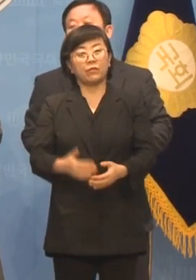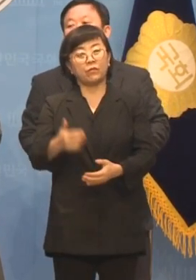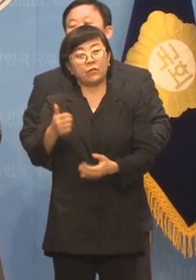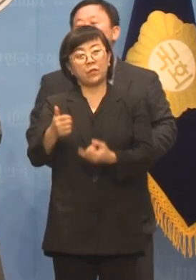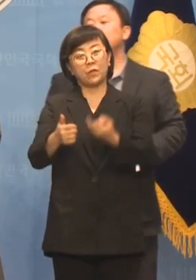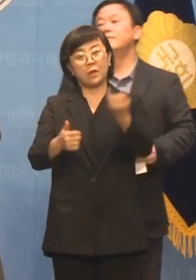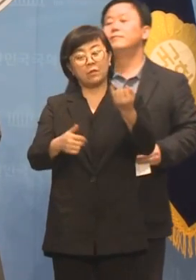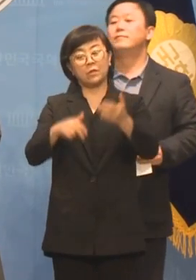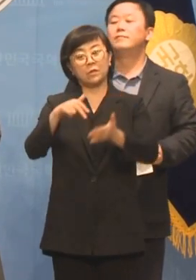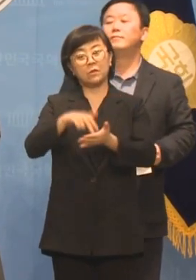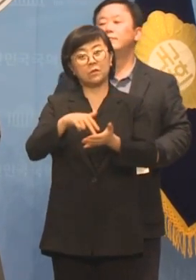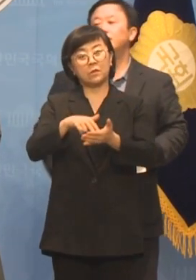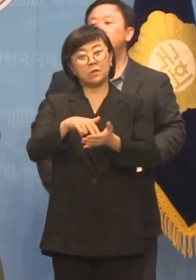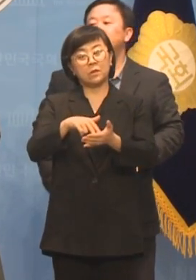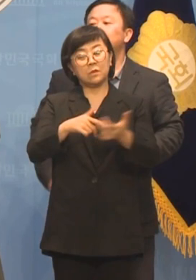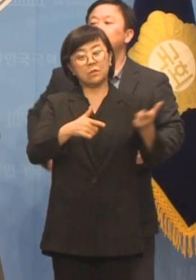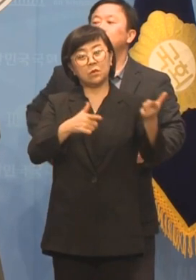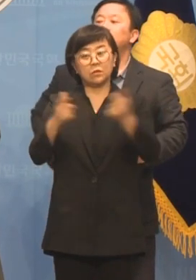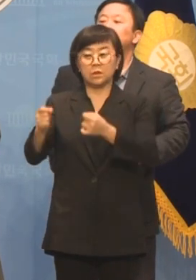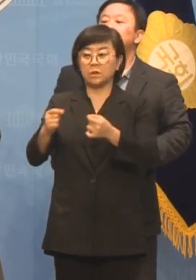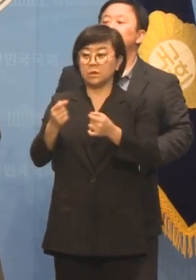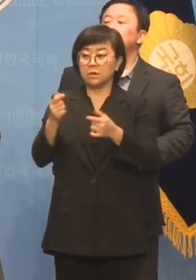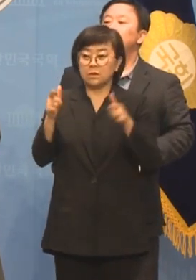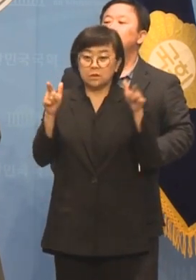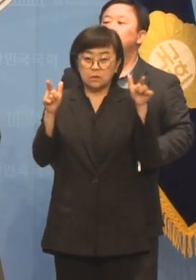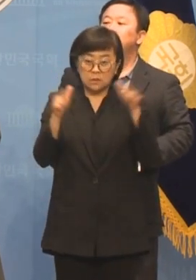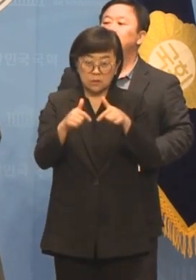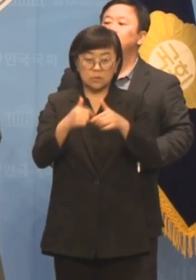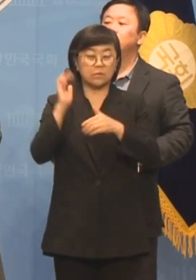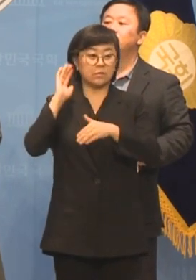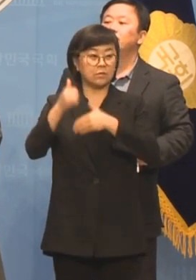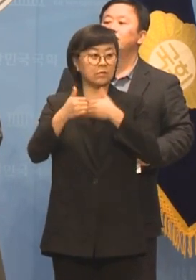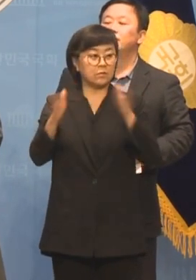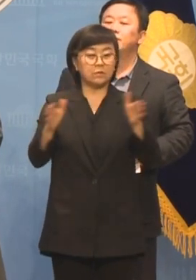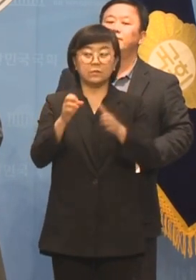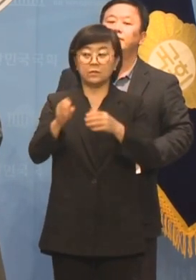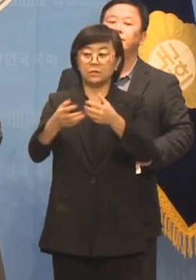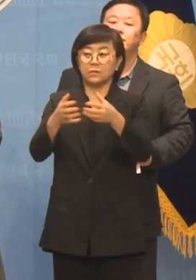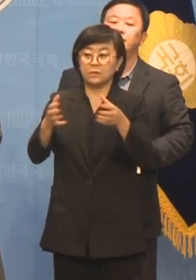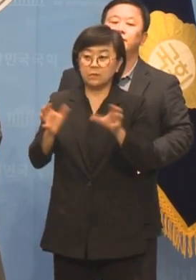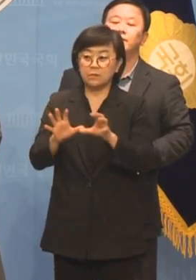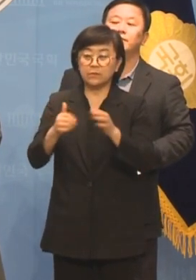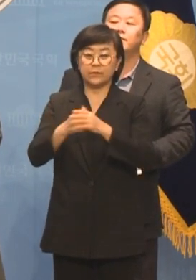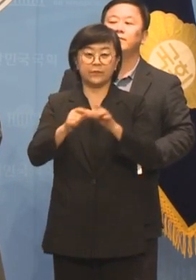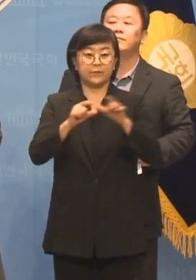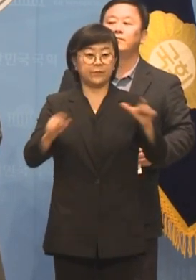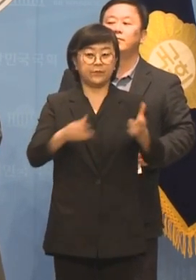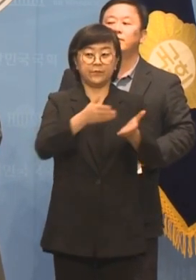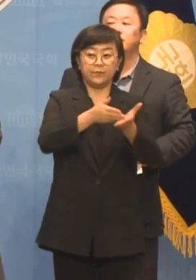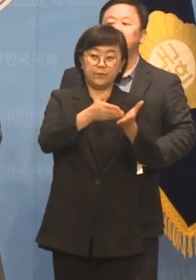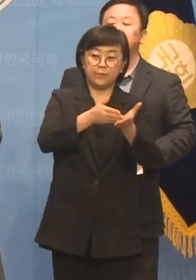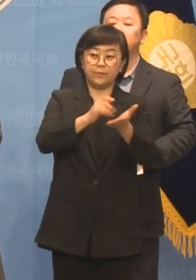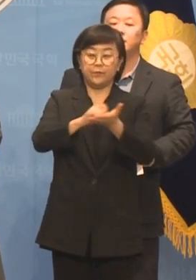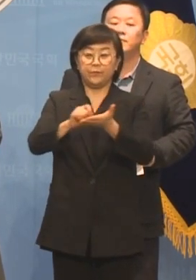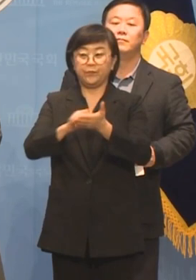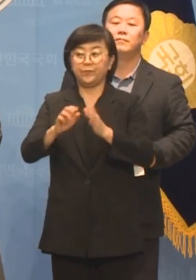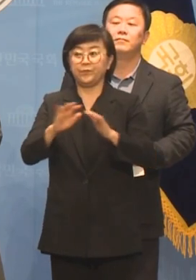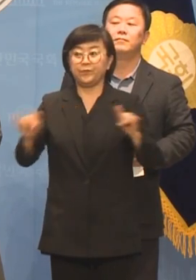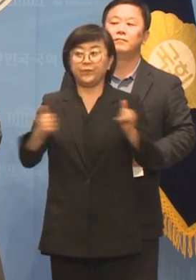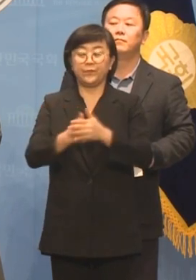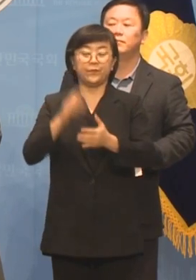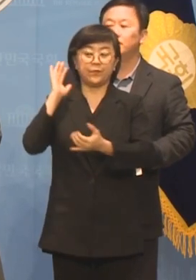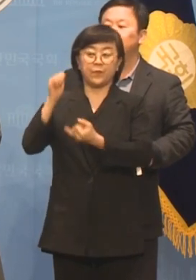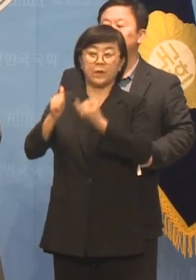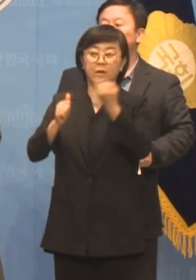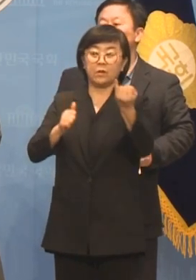그 모두가 이렇게 작아질까요? 대통령실, 그리고 여당, 일부 언론, 김건희라는